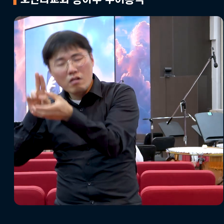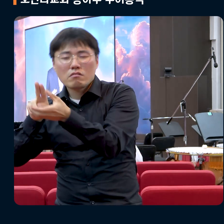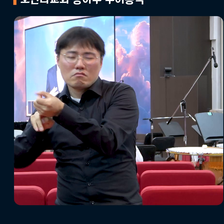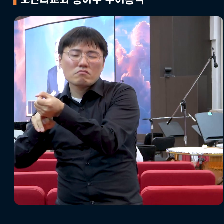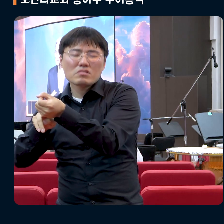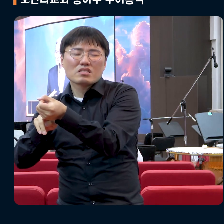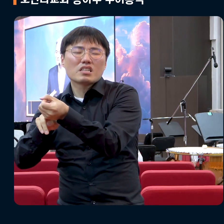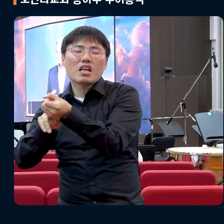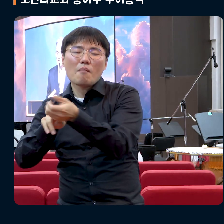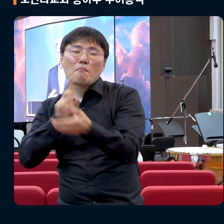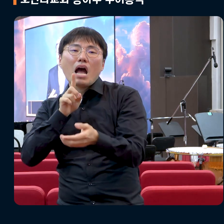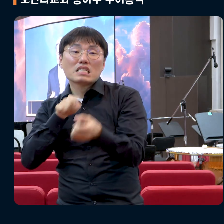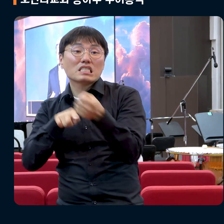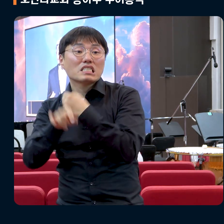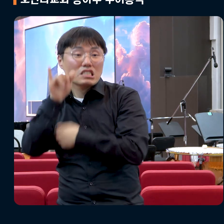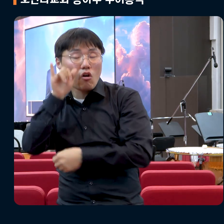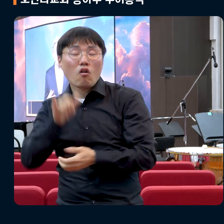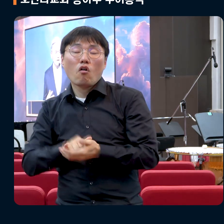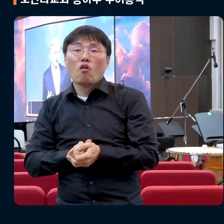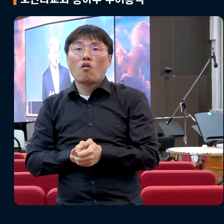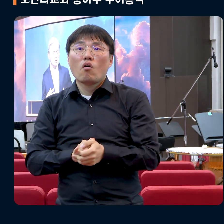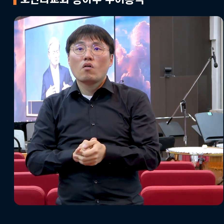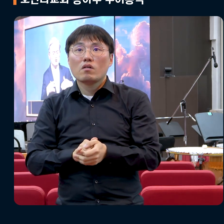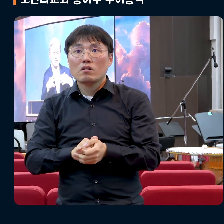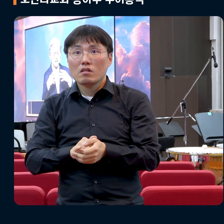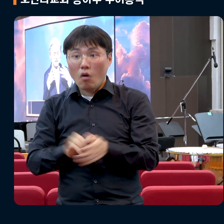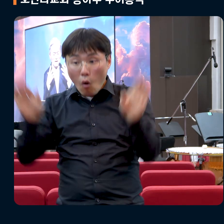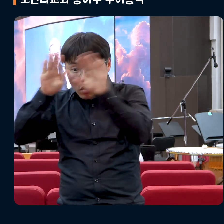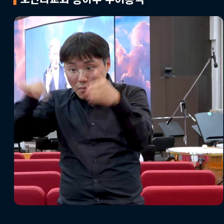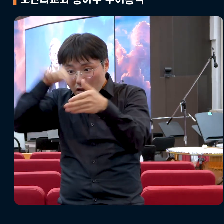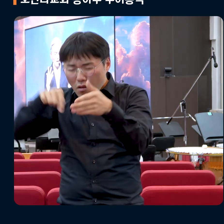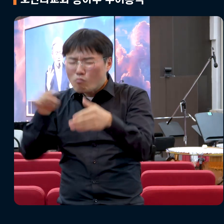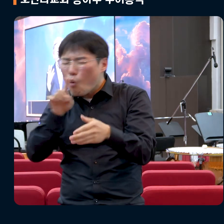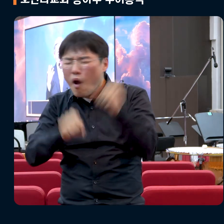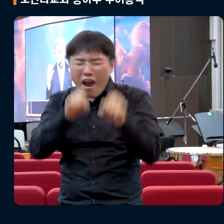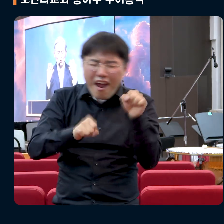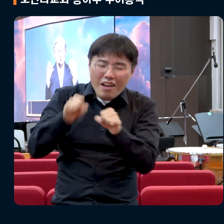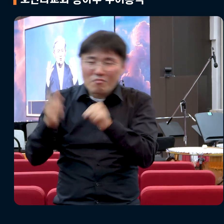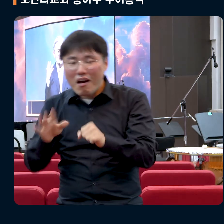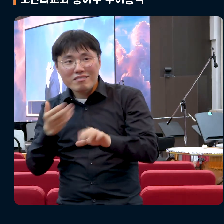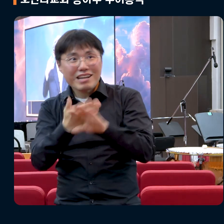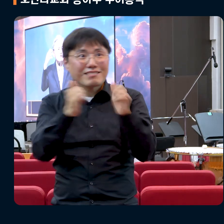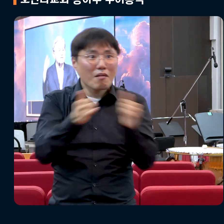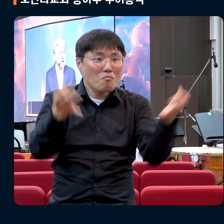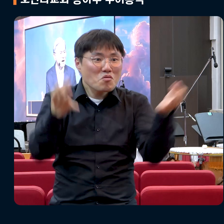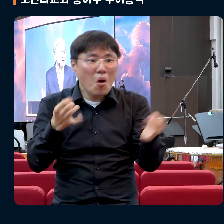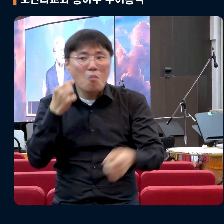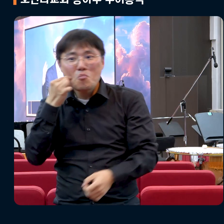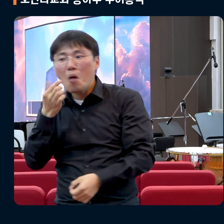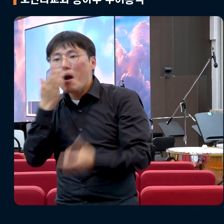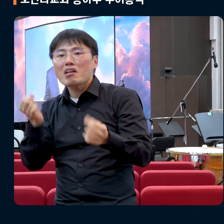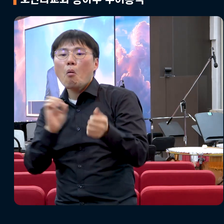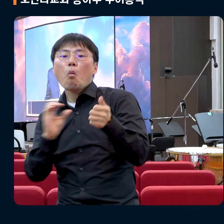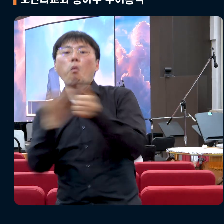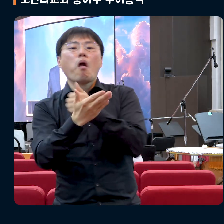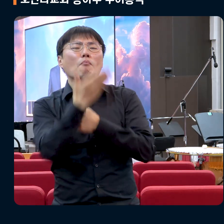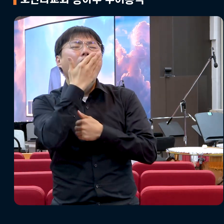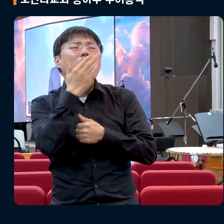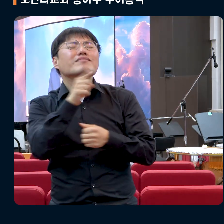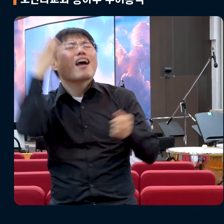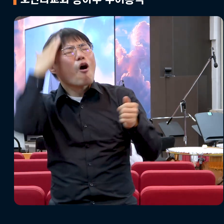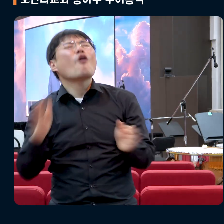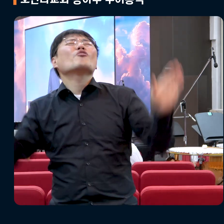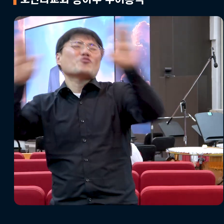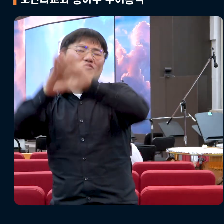어두움은 감추어진다는 뜻이에요. 그러니까 그 속에서 무슨 짓을 해도 남이 모를 수 있다고 하는 위장, 그게